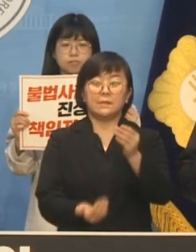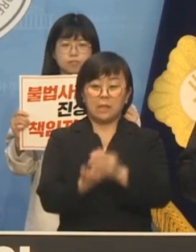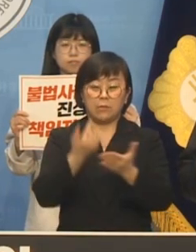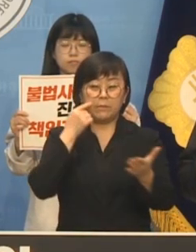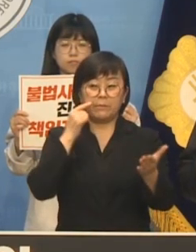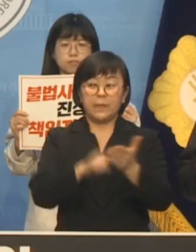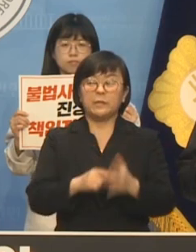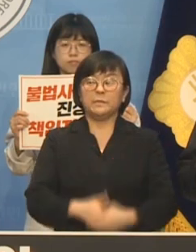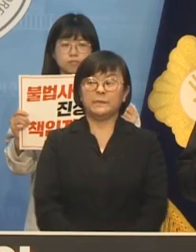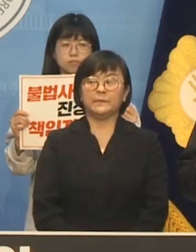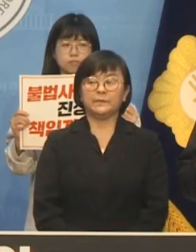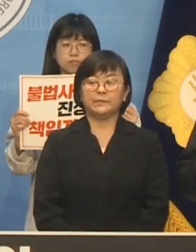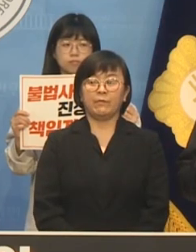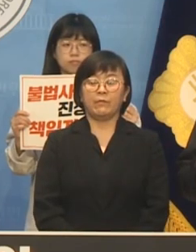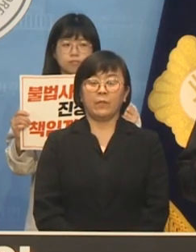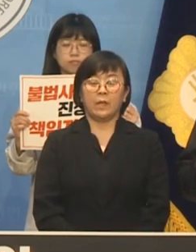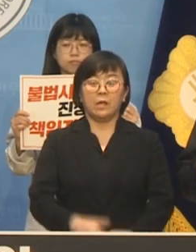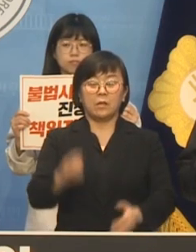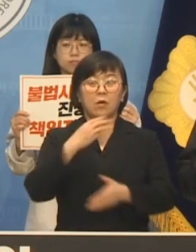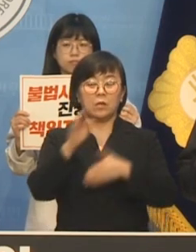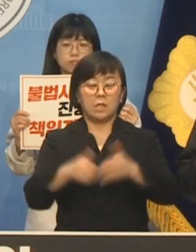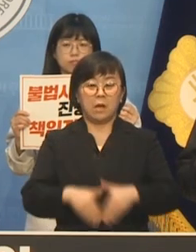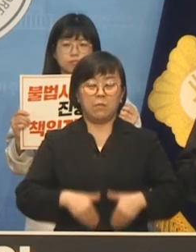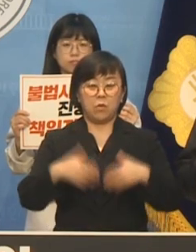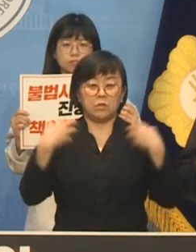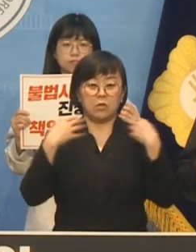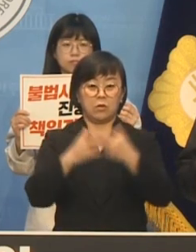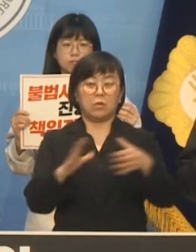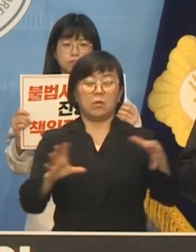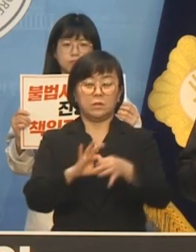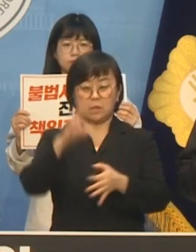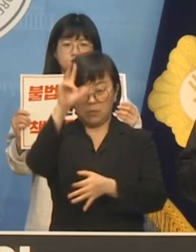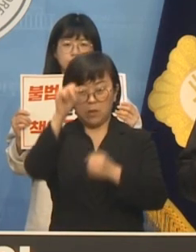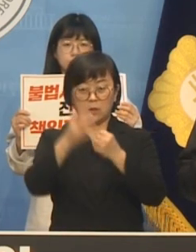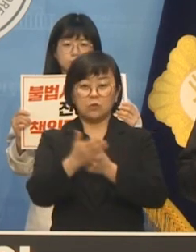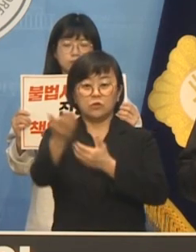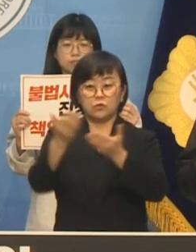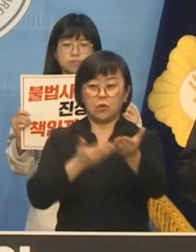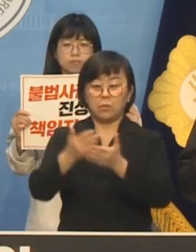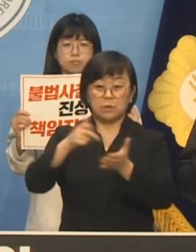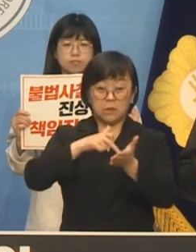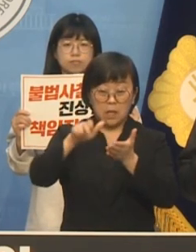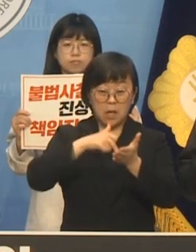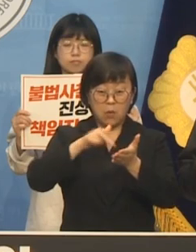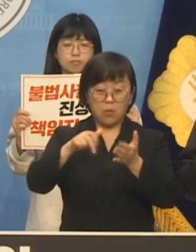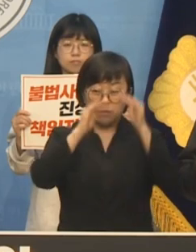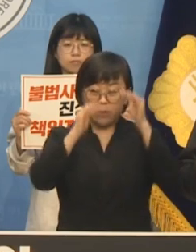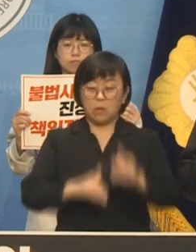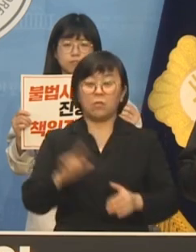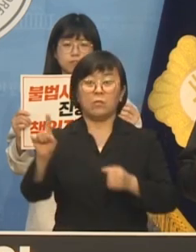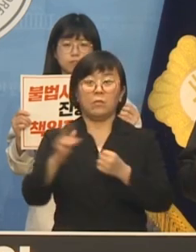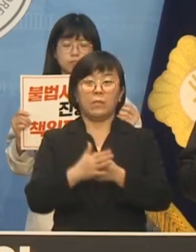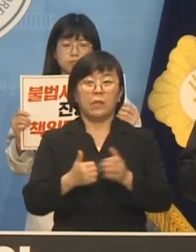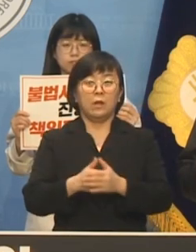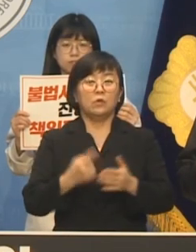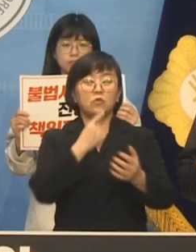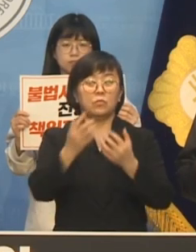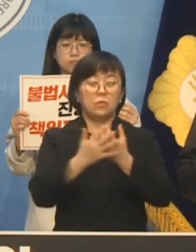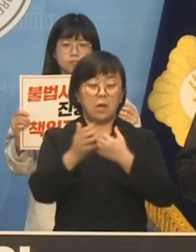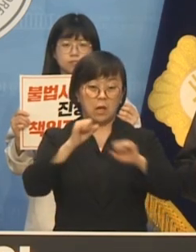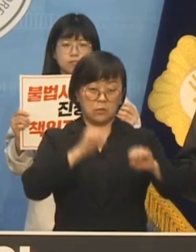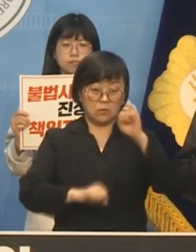있다. 경기남부청 안보수사단 소속 경찰관들과 주고받은 카카오톡 메시지에 촛불행동